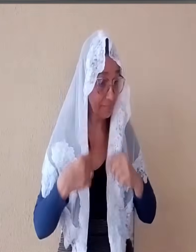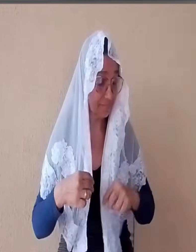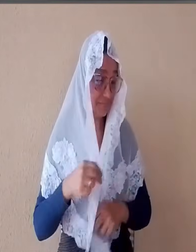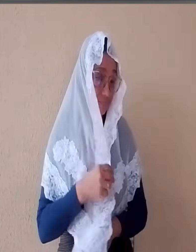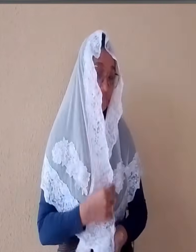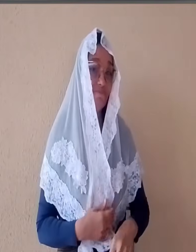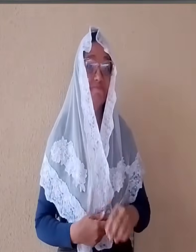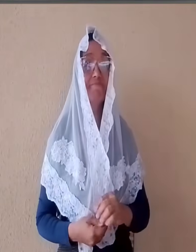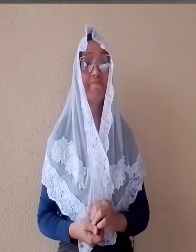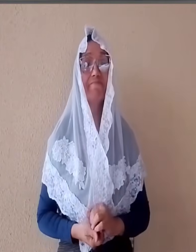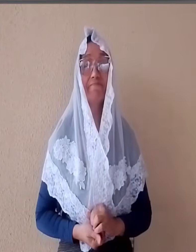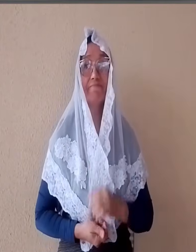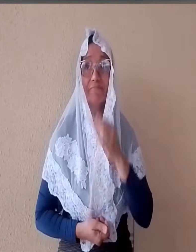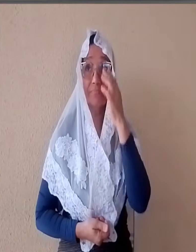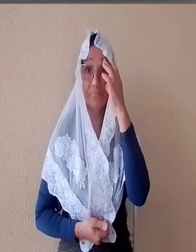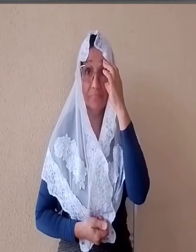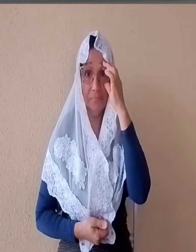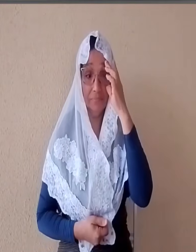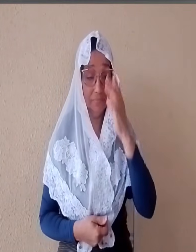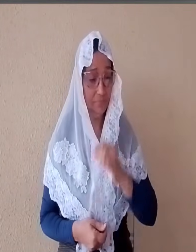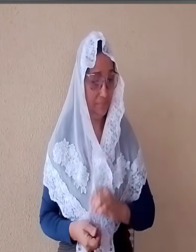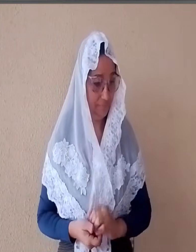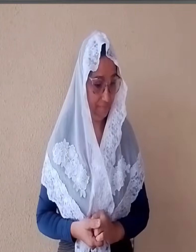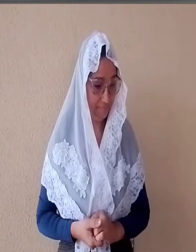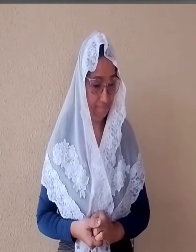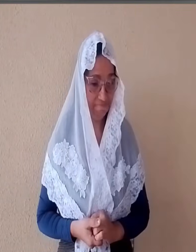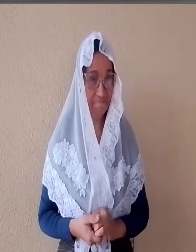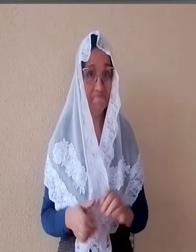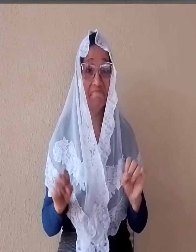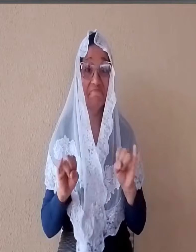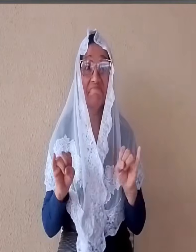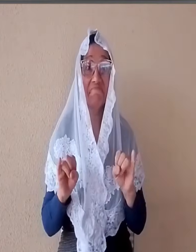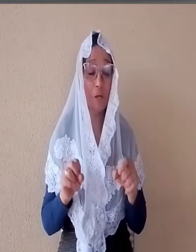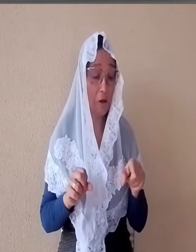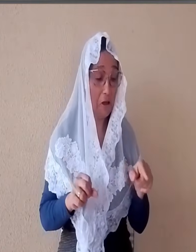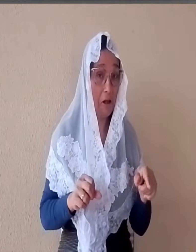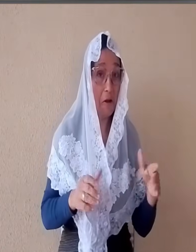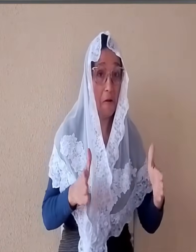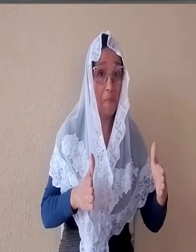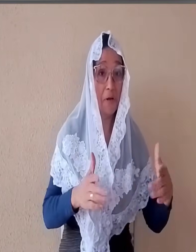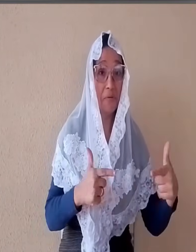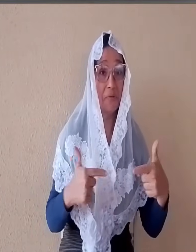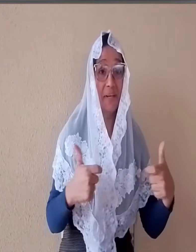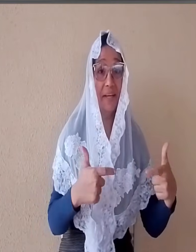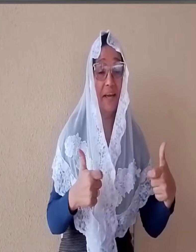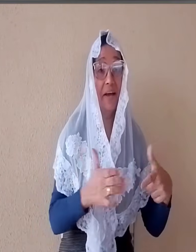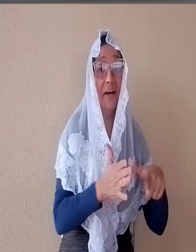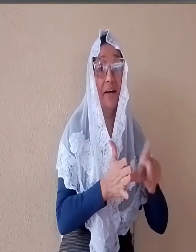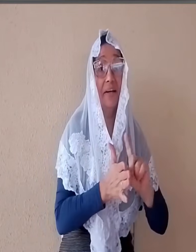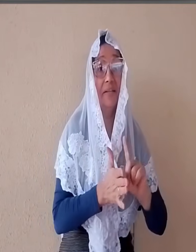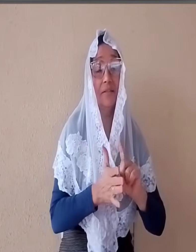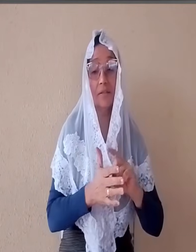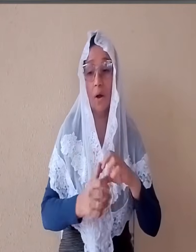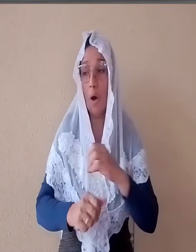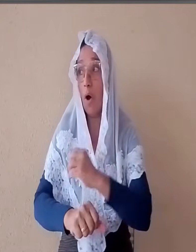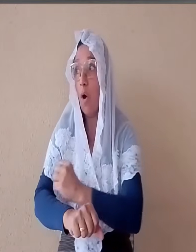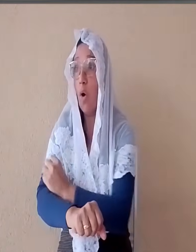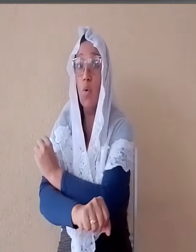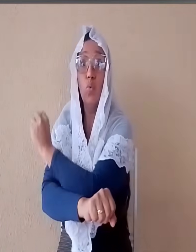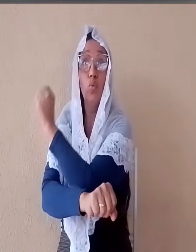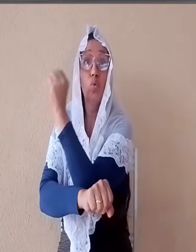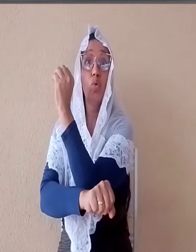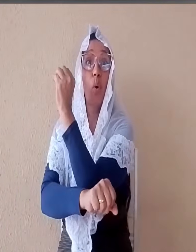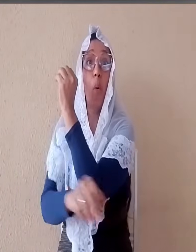Senhor. O sol parou e o povo começou a pelejar. E começou a guerra. E começou a luta,